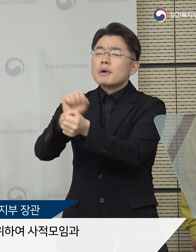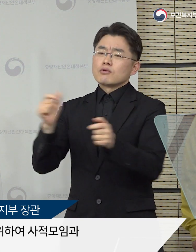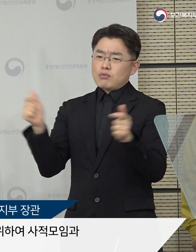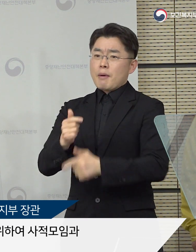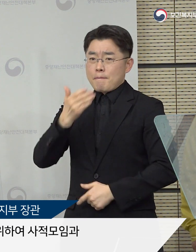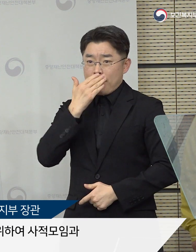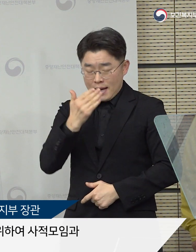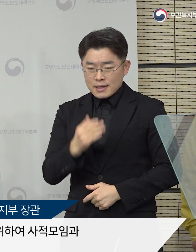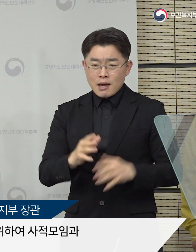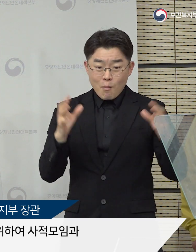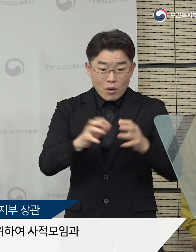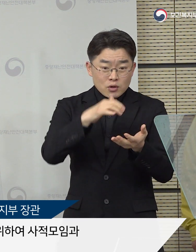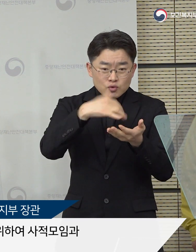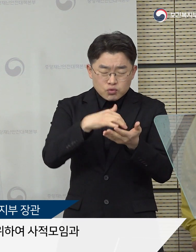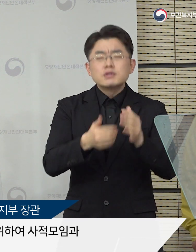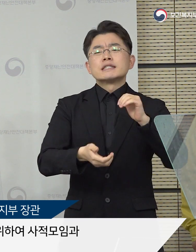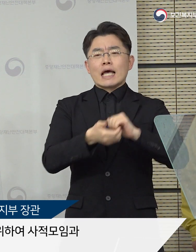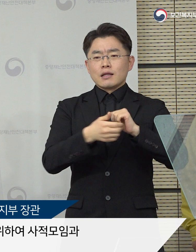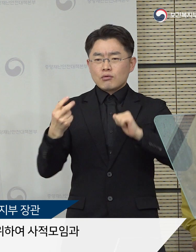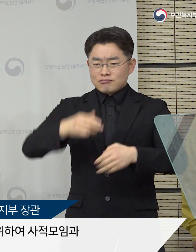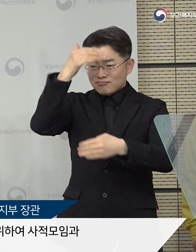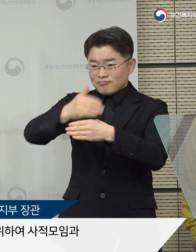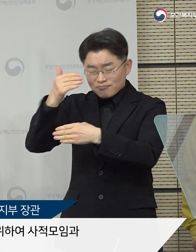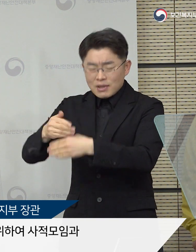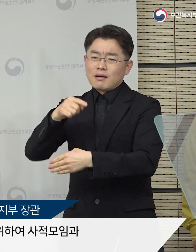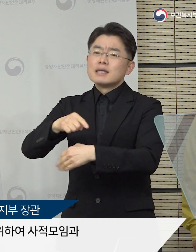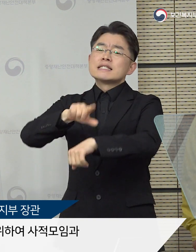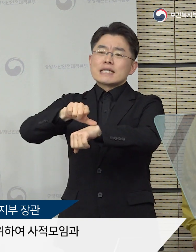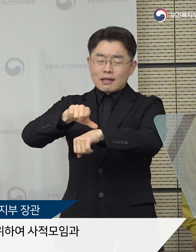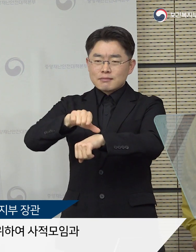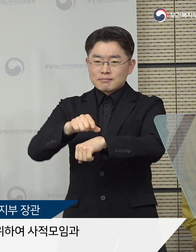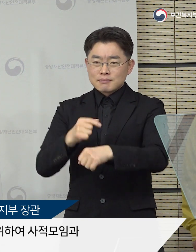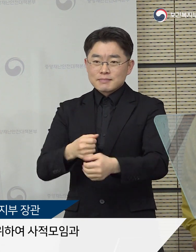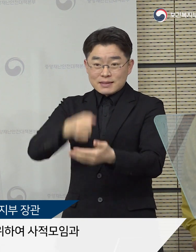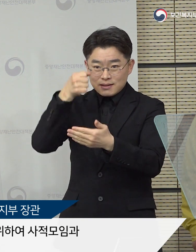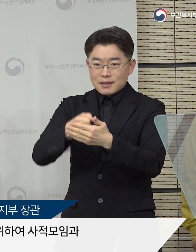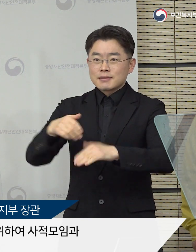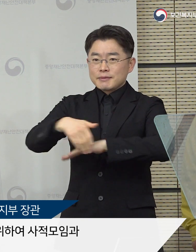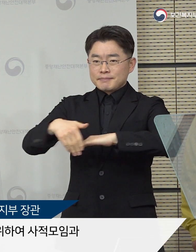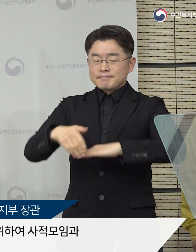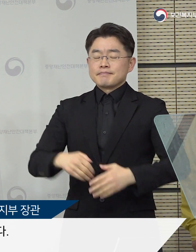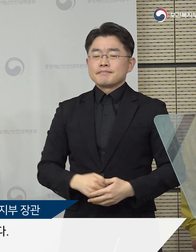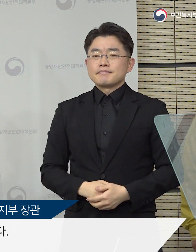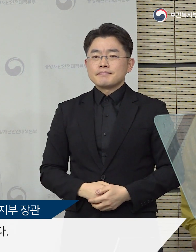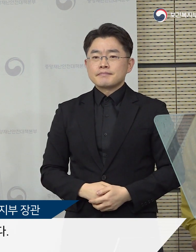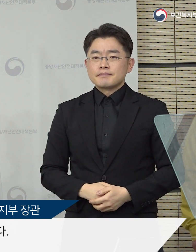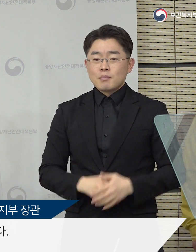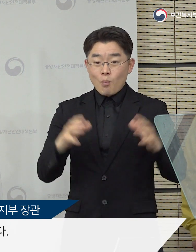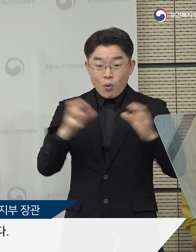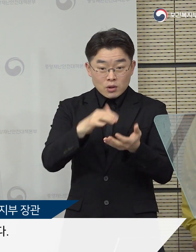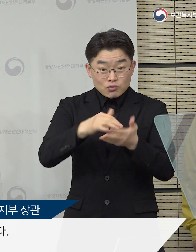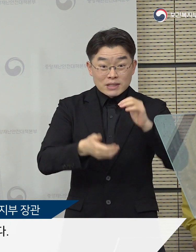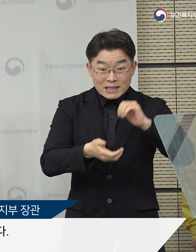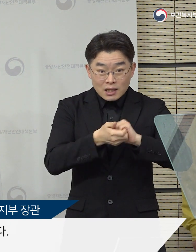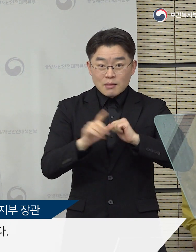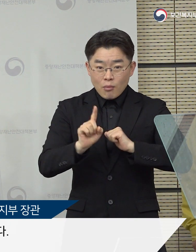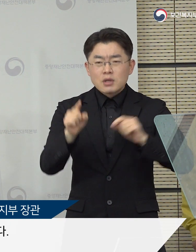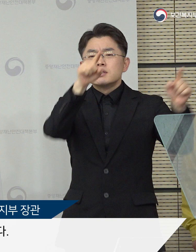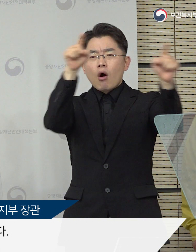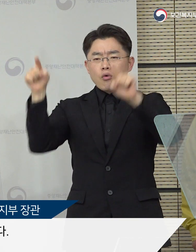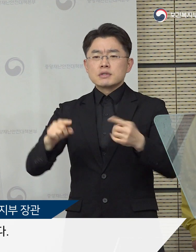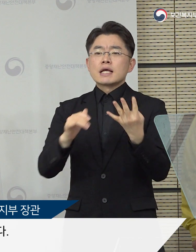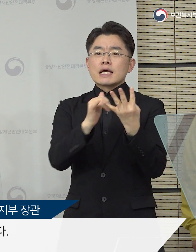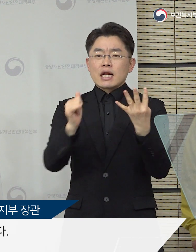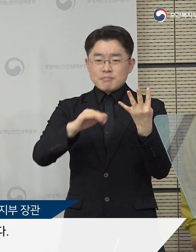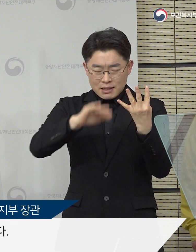위하여 사적 모임과 운영시간 제한을 전국적으로 강화합니다. 사적 모임은 전국적으로